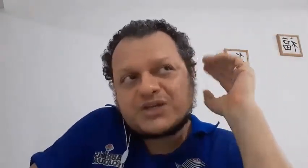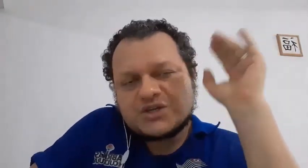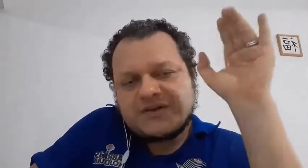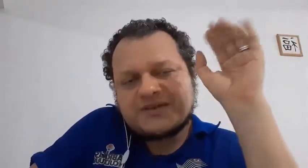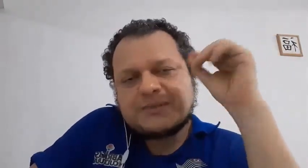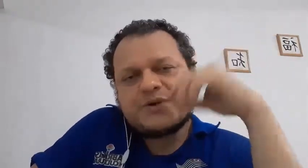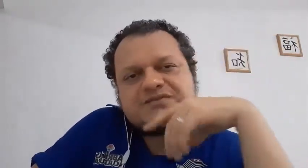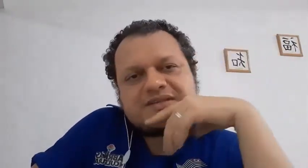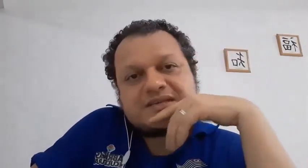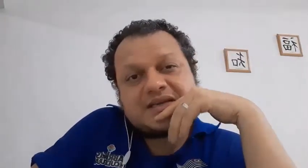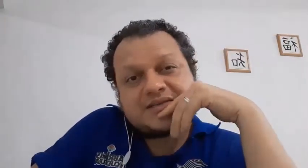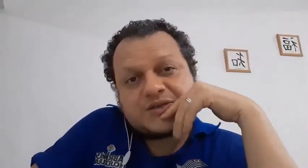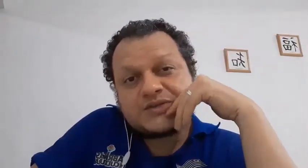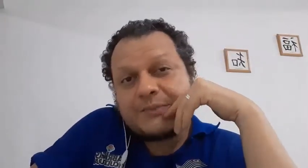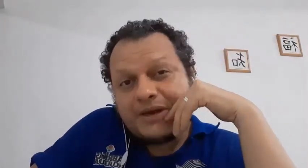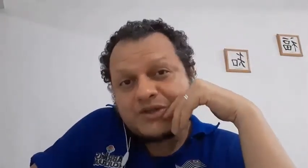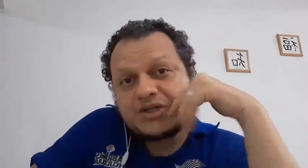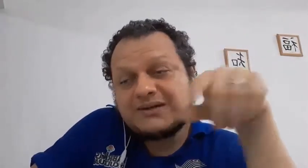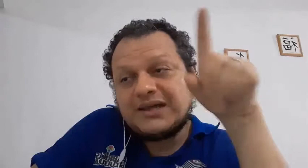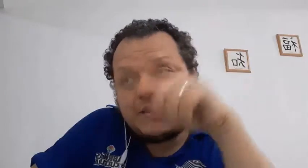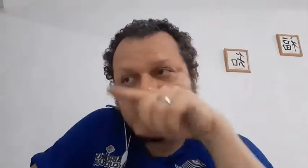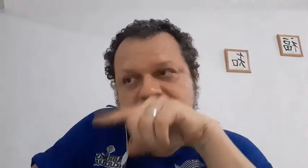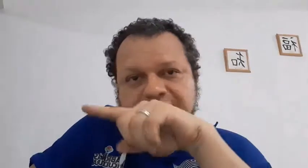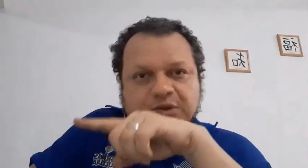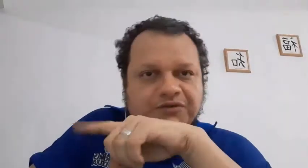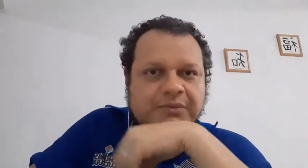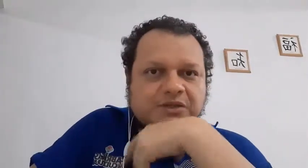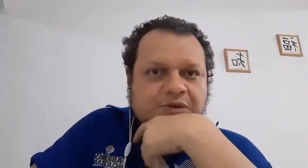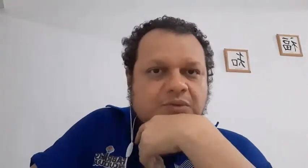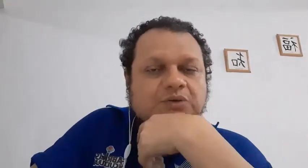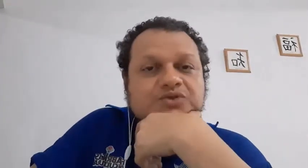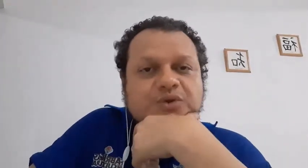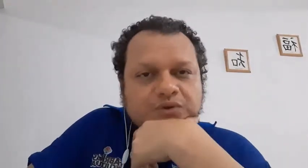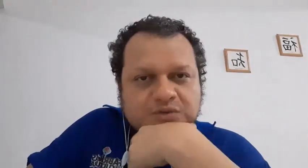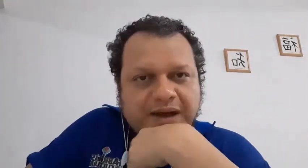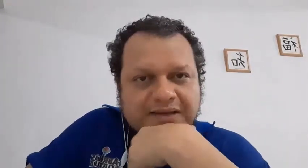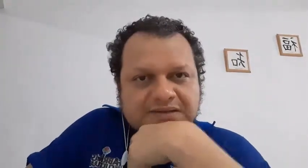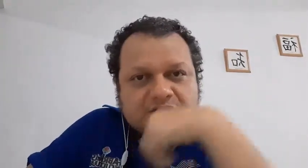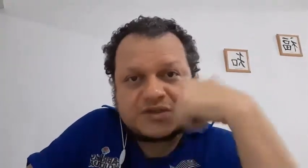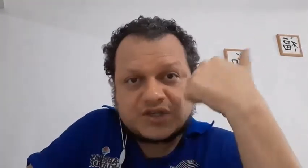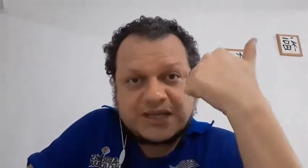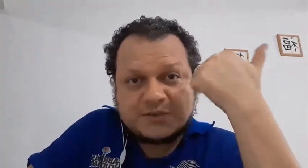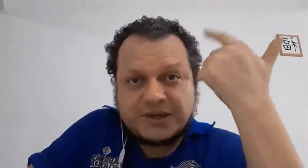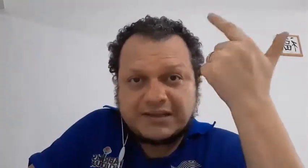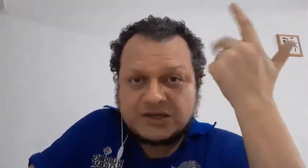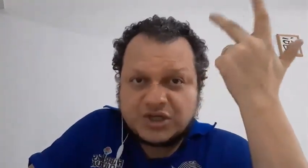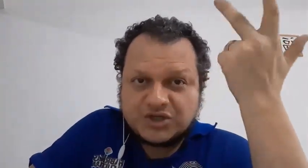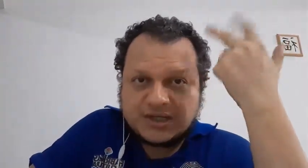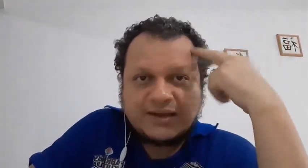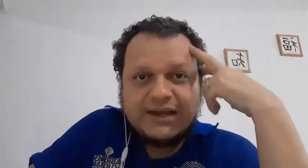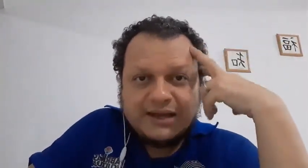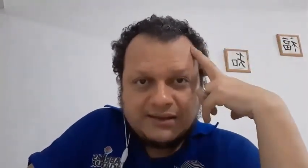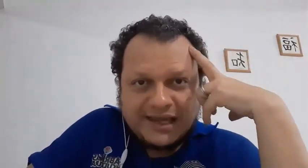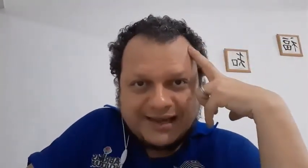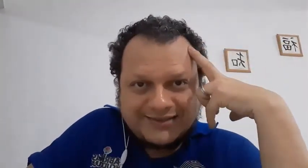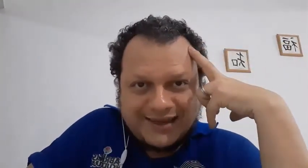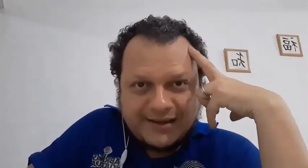gente vai depois fazer exercícios a partir, inclusive, do alfabeto manual dos outros países, ou seja, da Espanha, da Argentina e da Inglaterra, tá